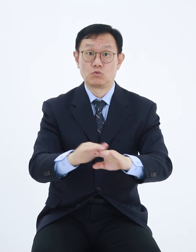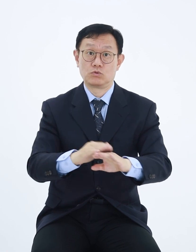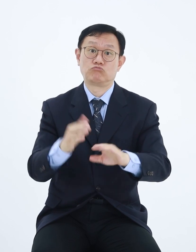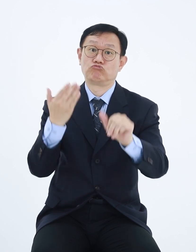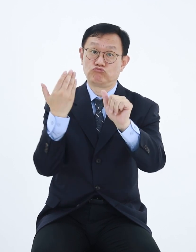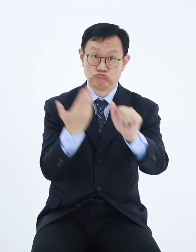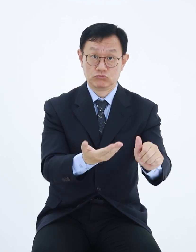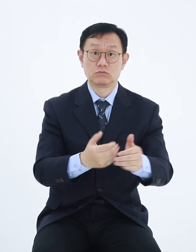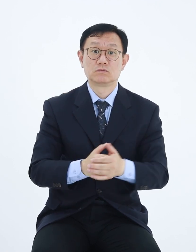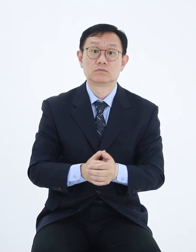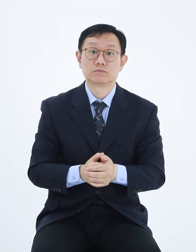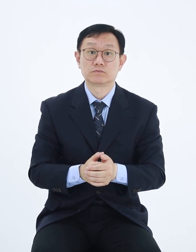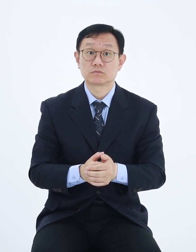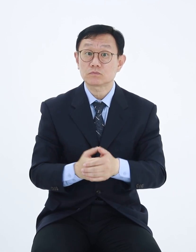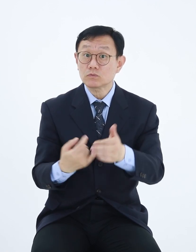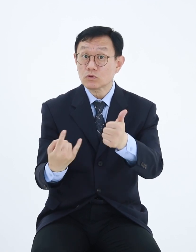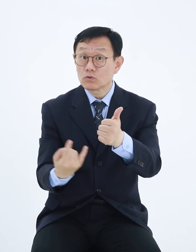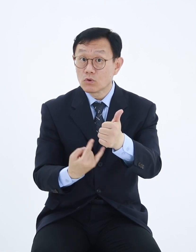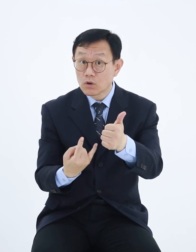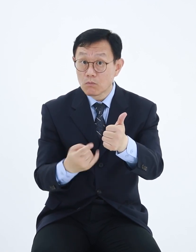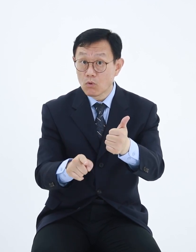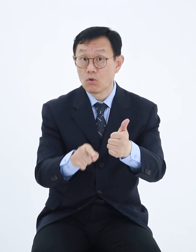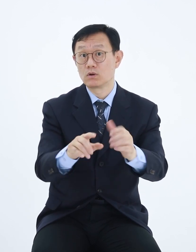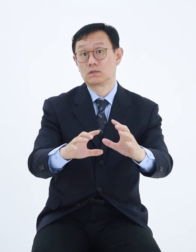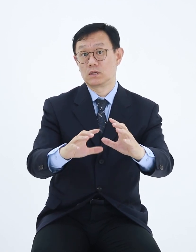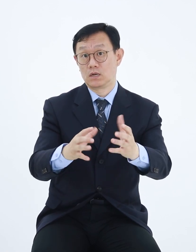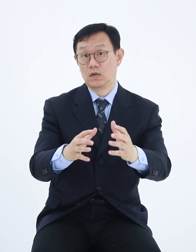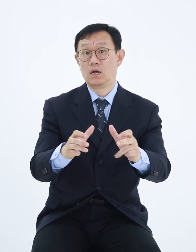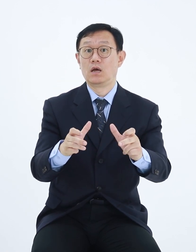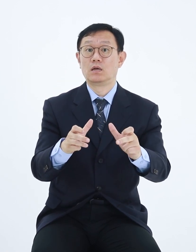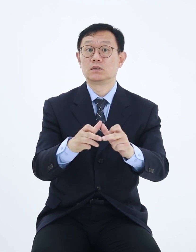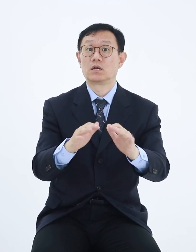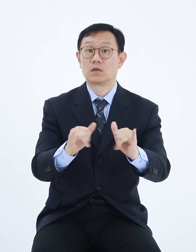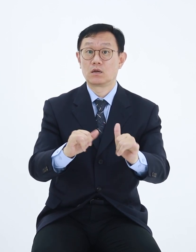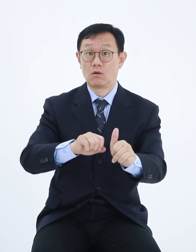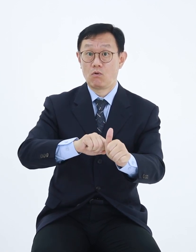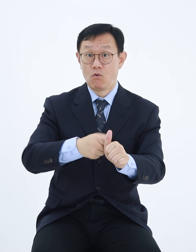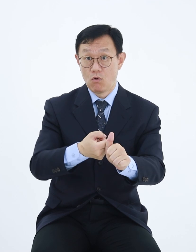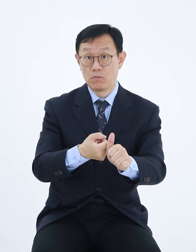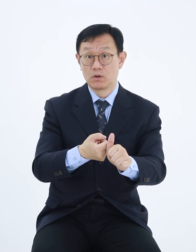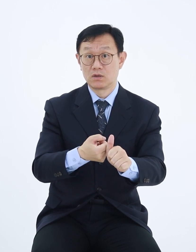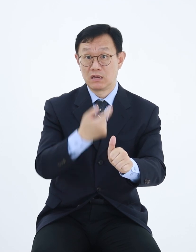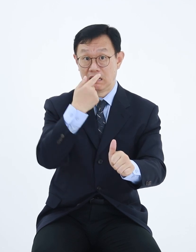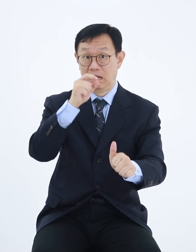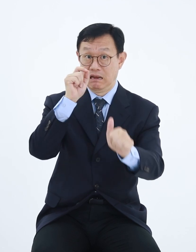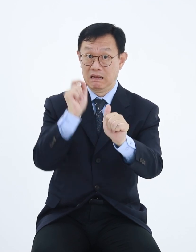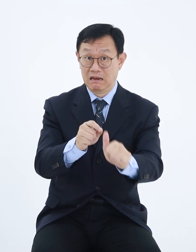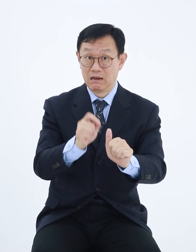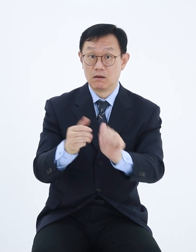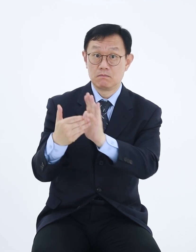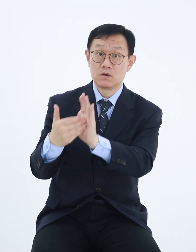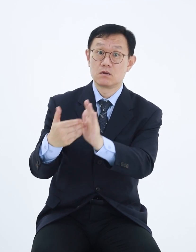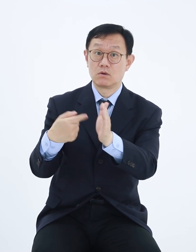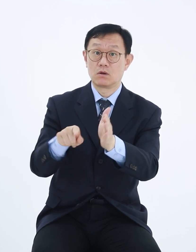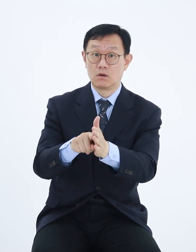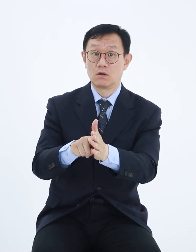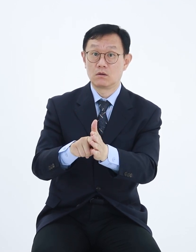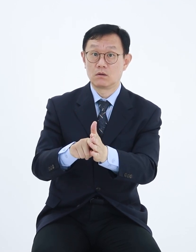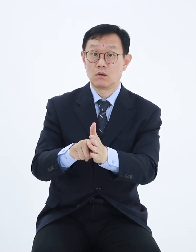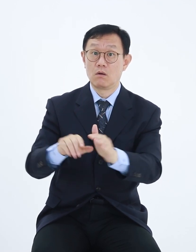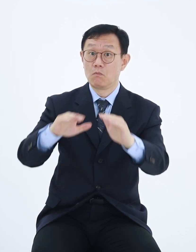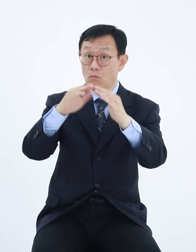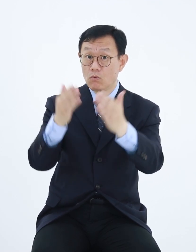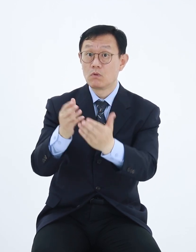취한다. 위원회는 당사국이 장애인이 고문이나 비인도적인 대우를 받는 것을 막기 위해